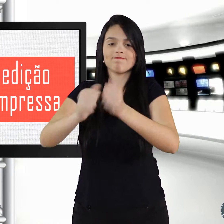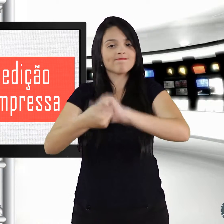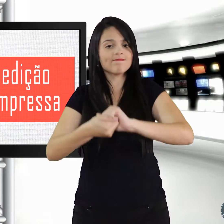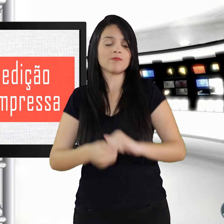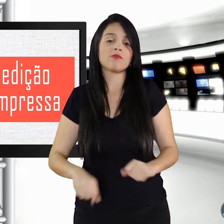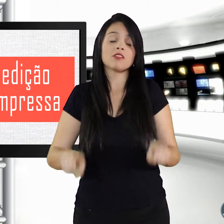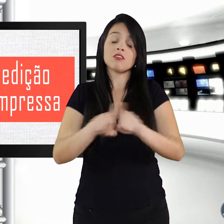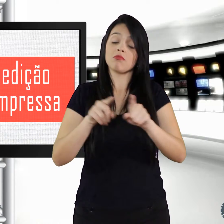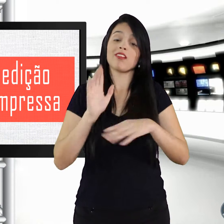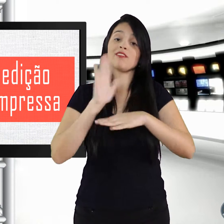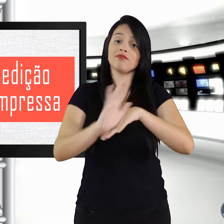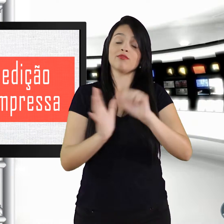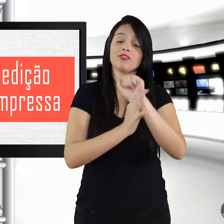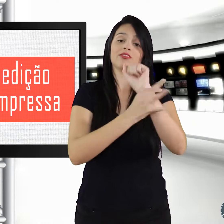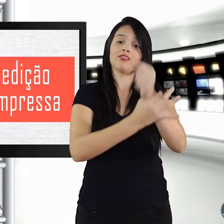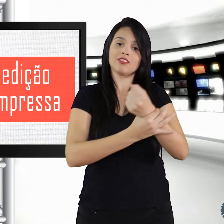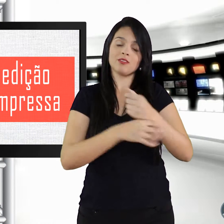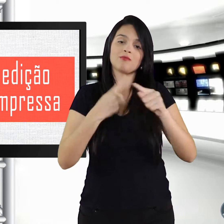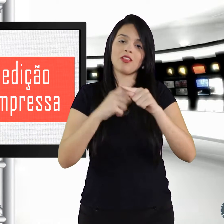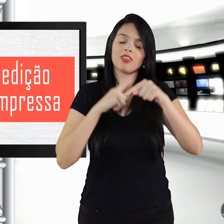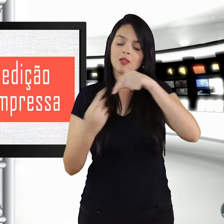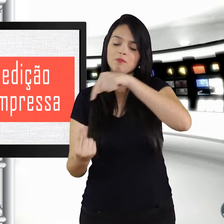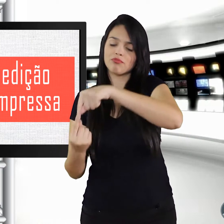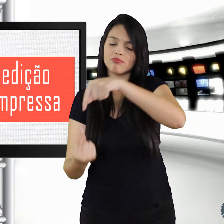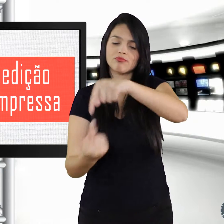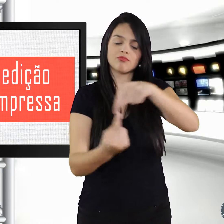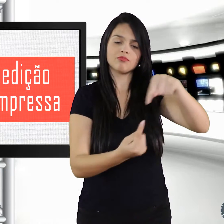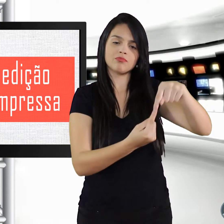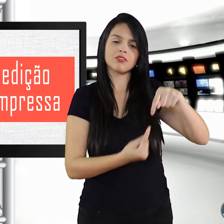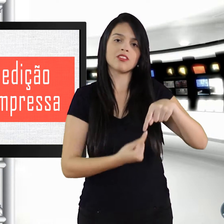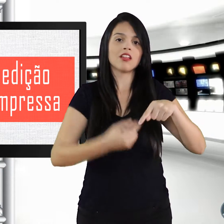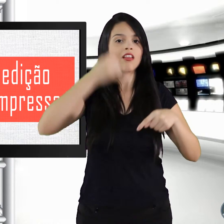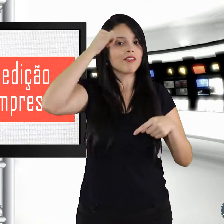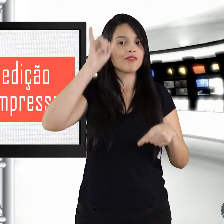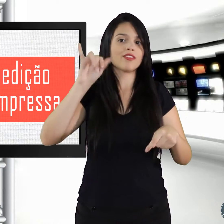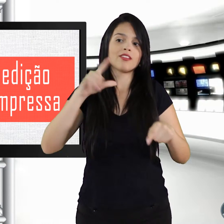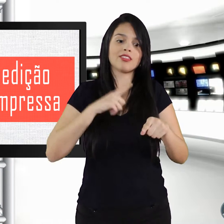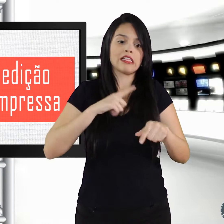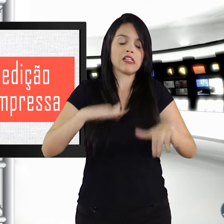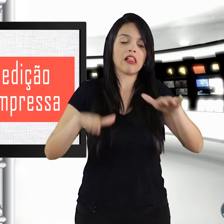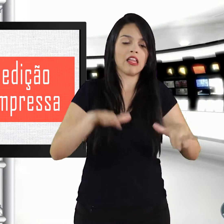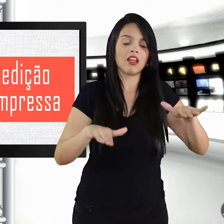segurança, pois os equipamentos contam com os pinos para evitar que tombem em locais onde o piso não seja totalmente